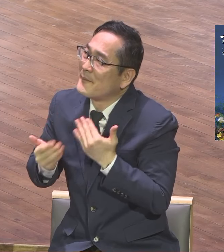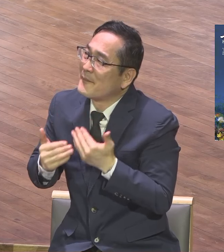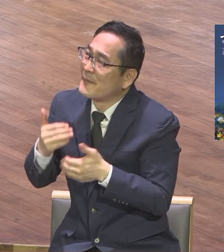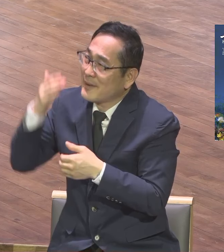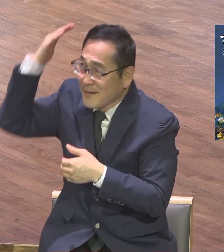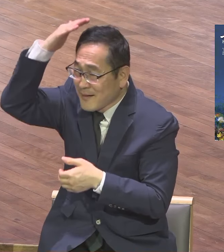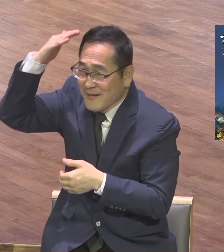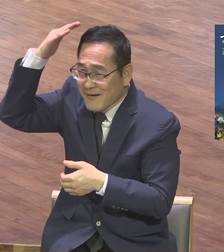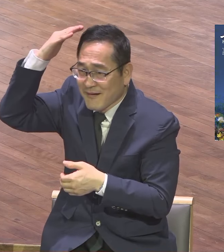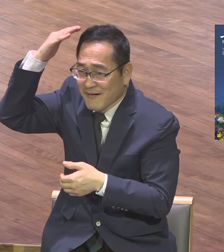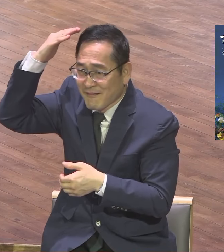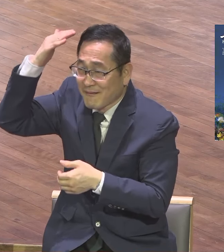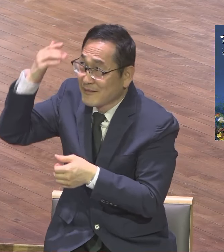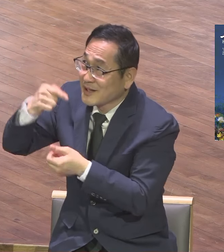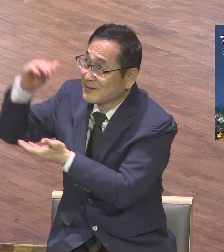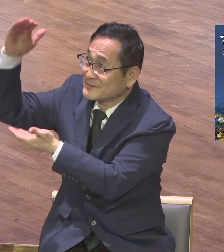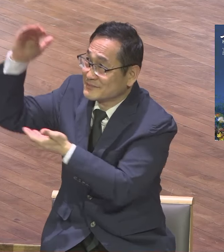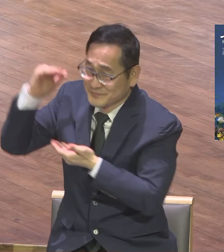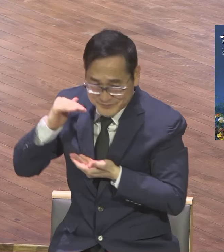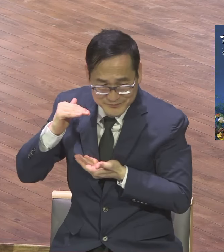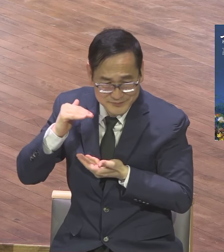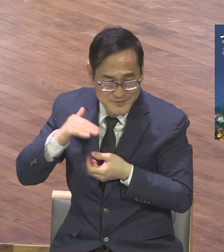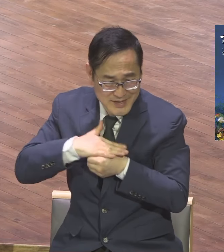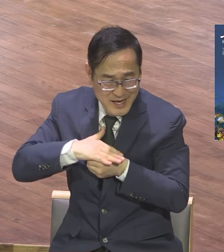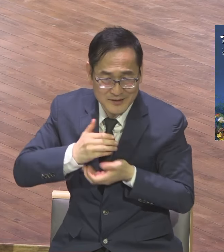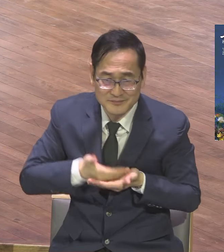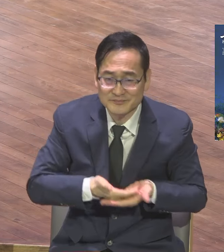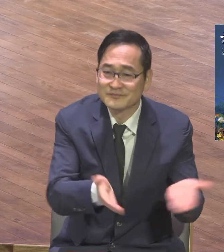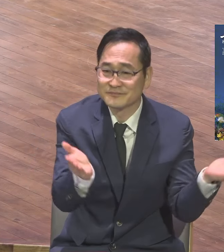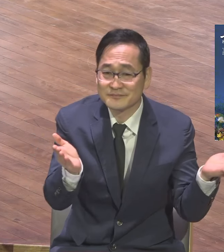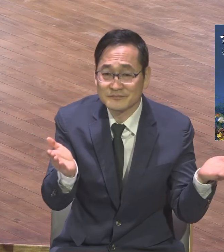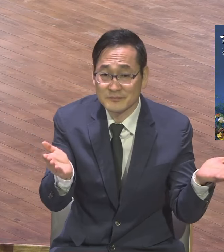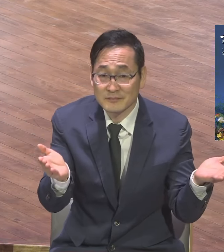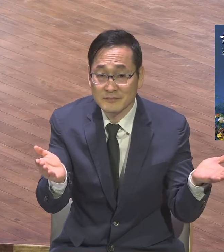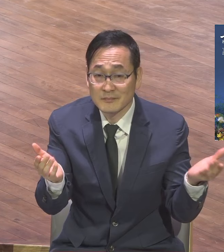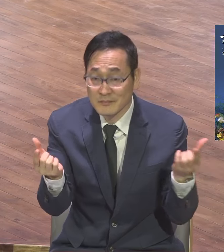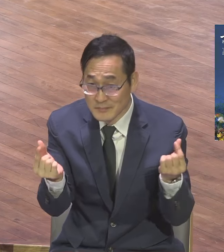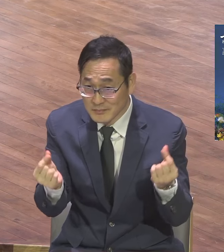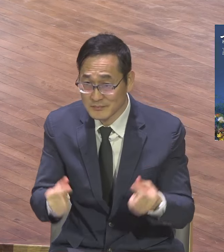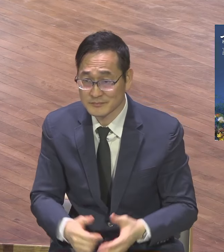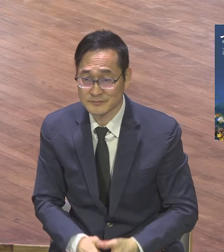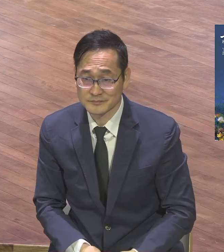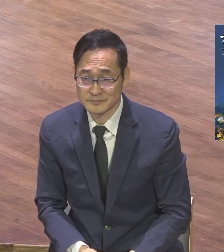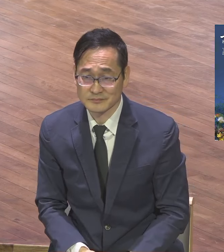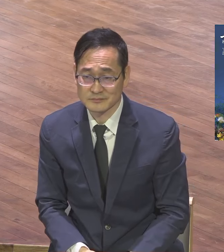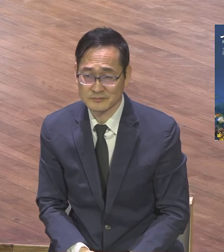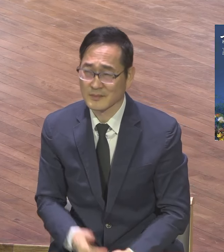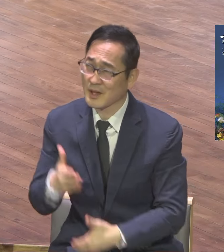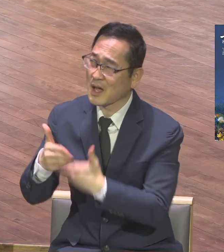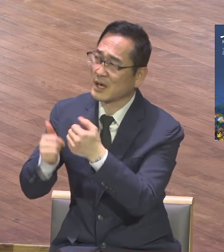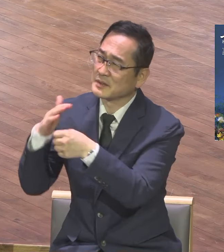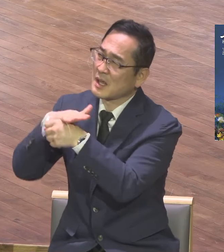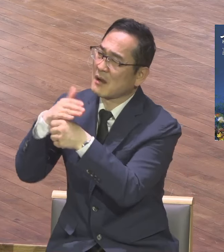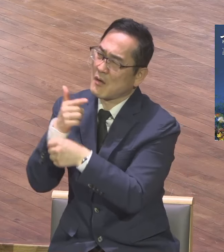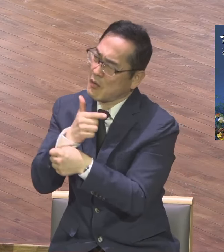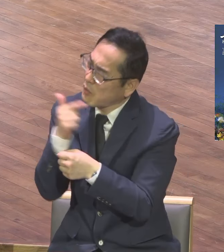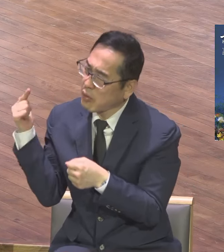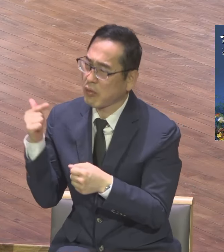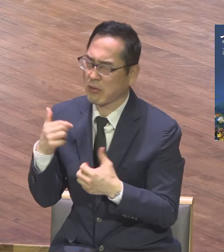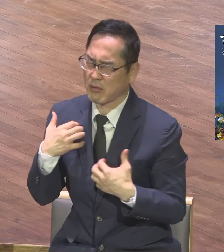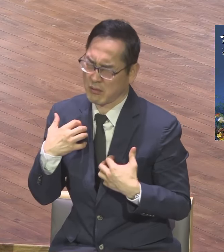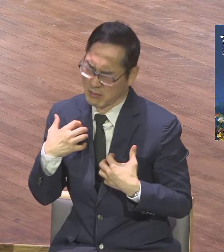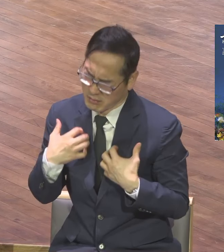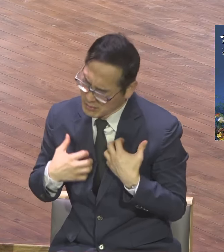하나님의 사랑 그 맛을 이웃에게 전하는 거예요. 이웃에게 내가 하나님 사 하나님 너무 나를 사랑했어.